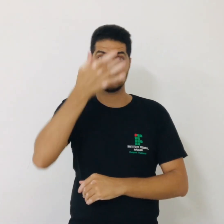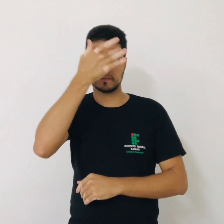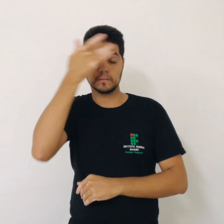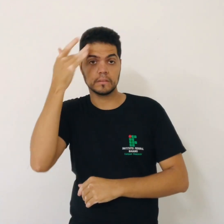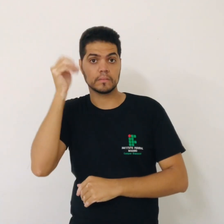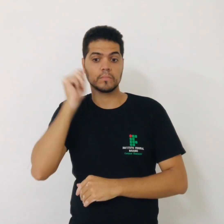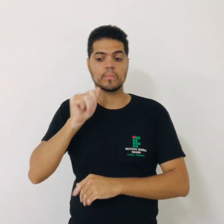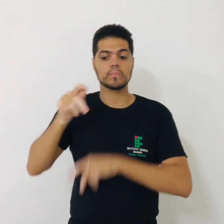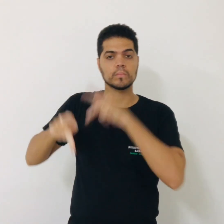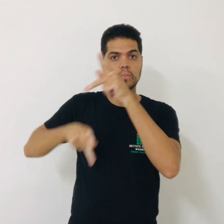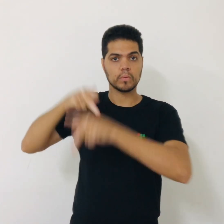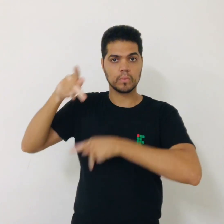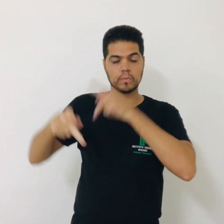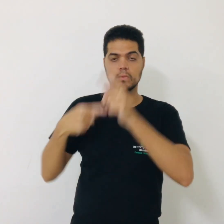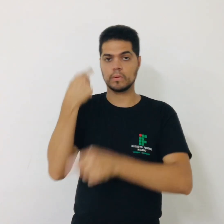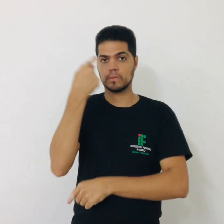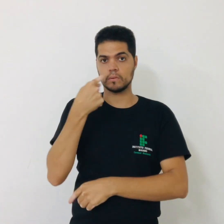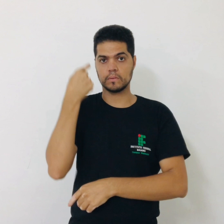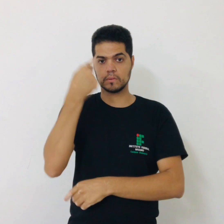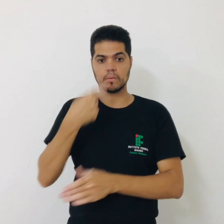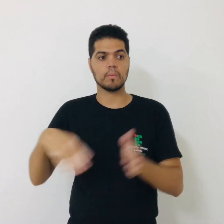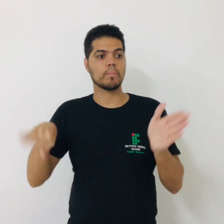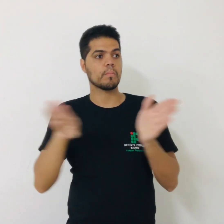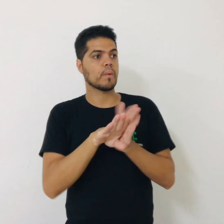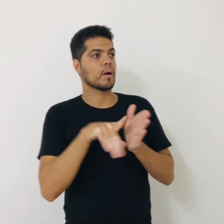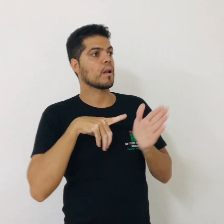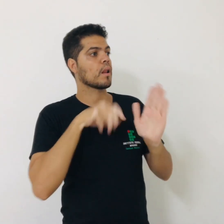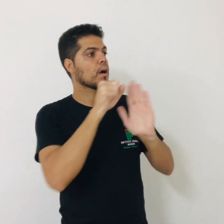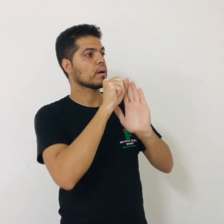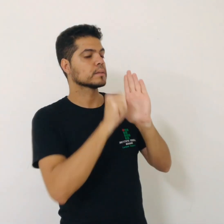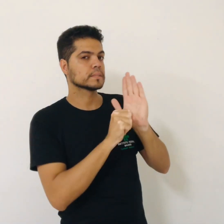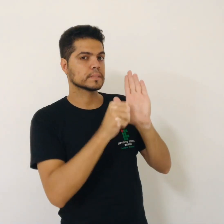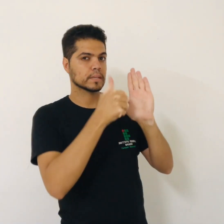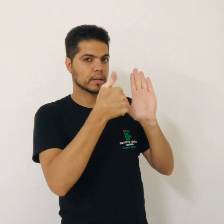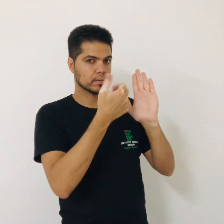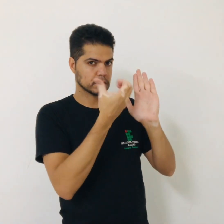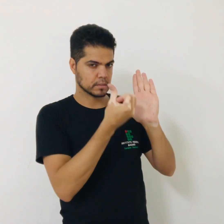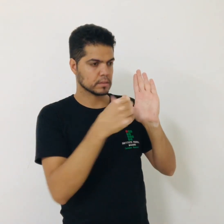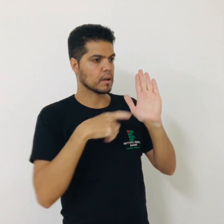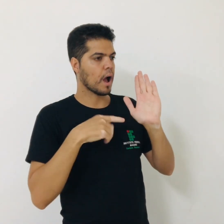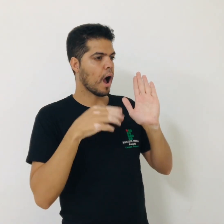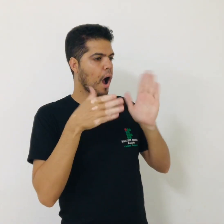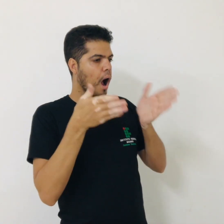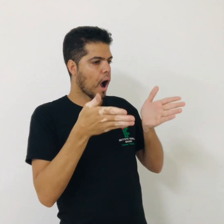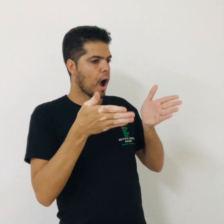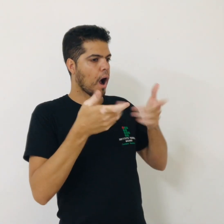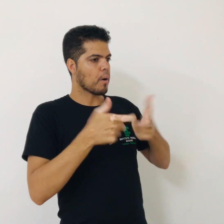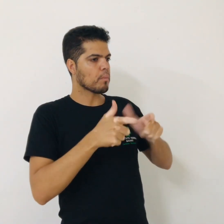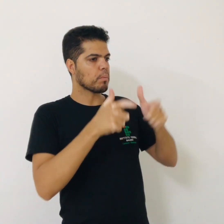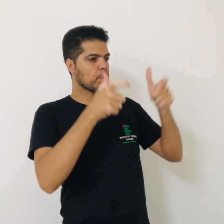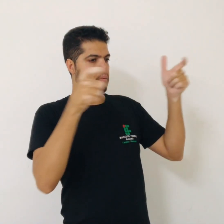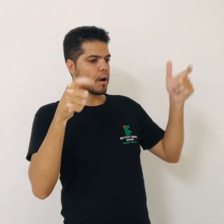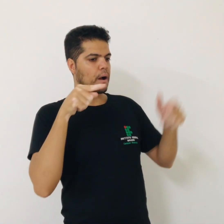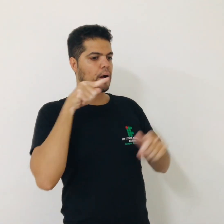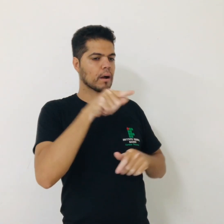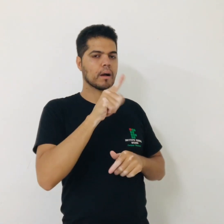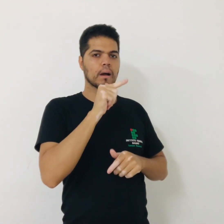chegaram ali no século XVI, eles imaginaram estar entrando em um grande rio e batizaram o